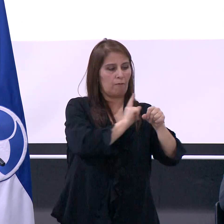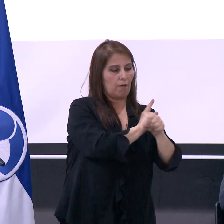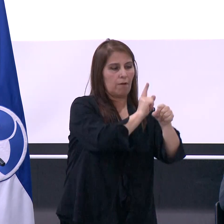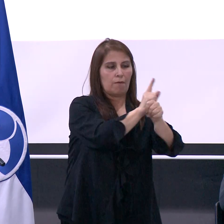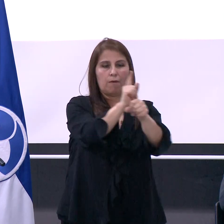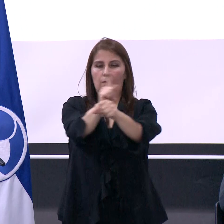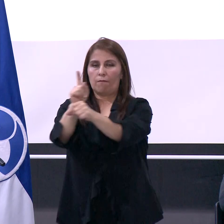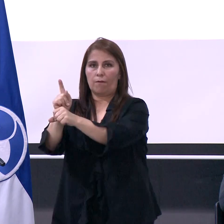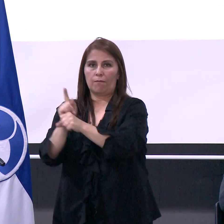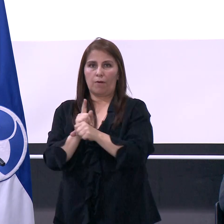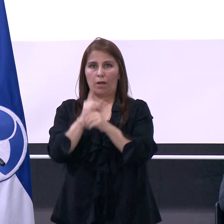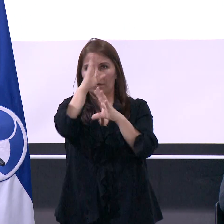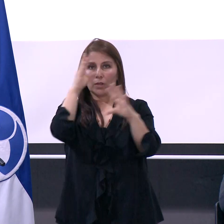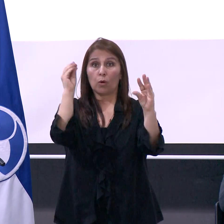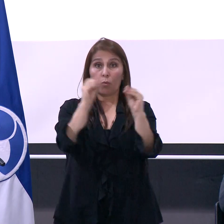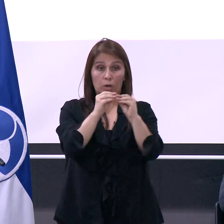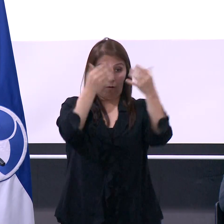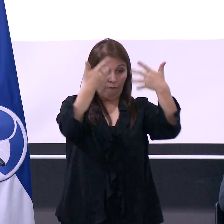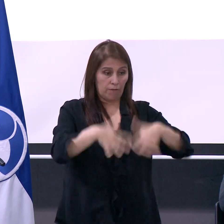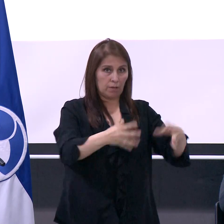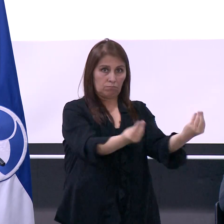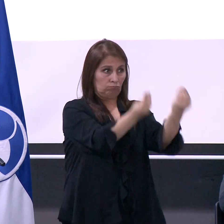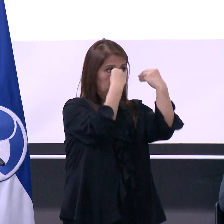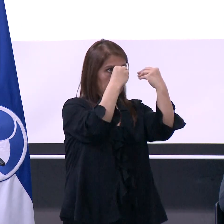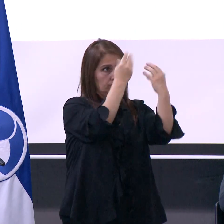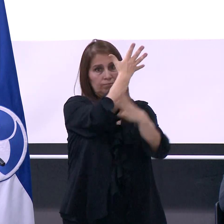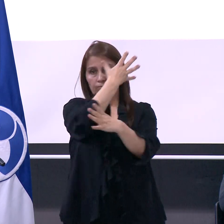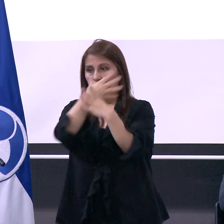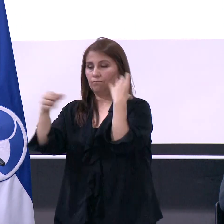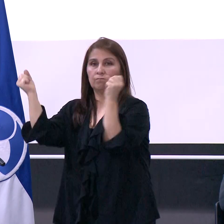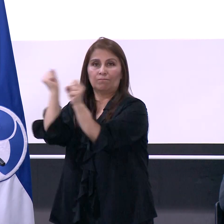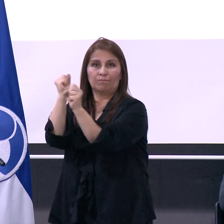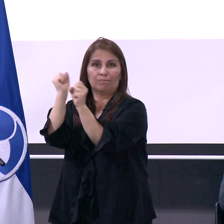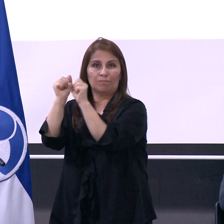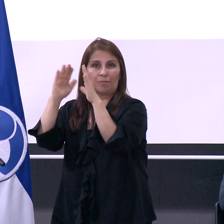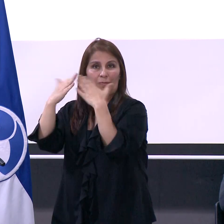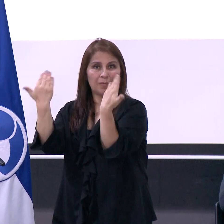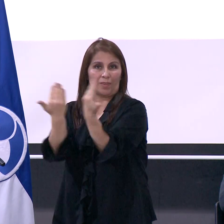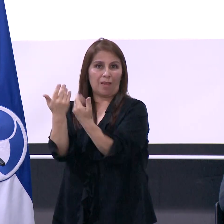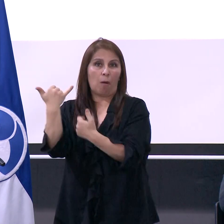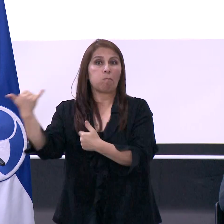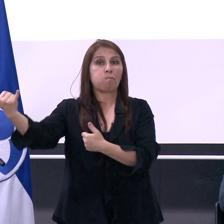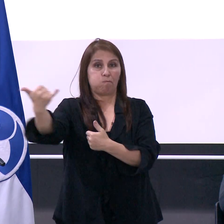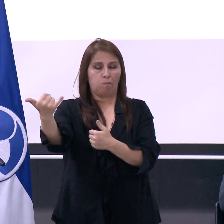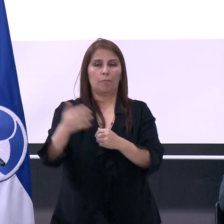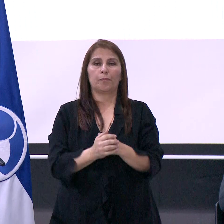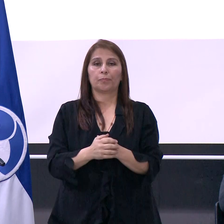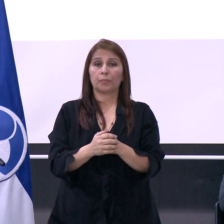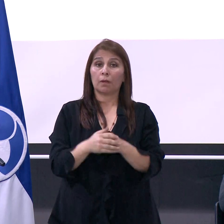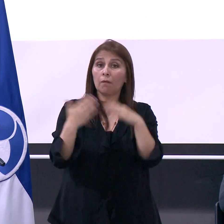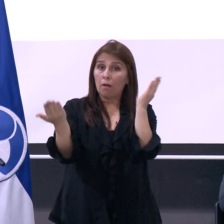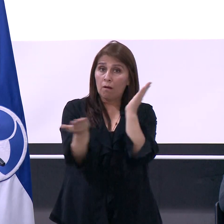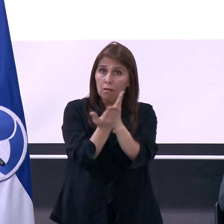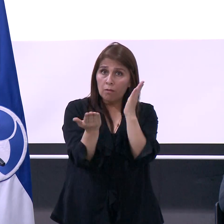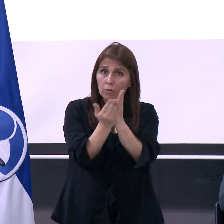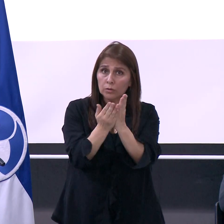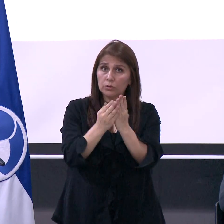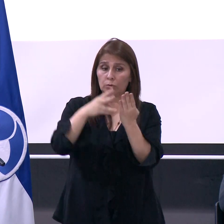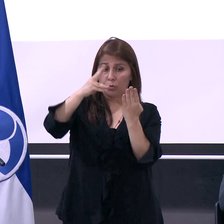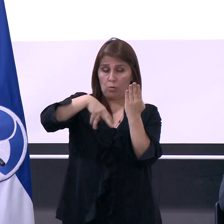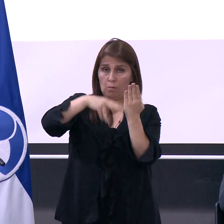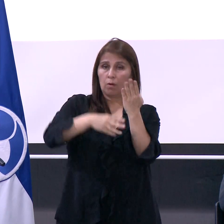dictar en los gimnasios la formación normalista continuaba como y